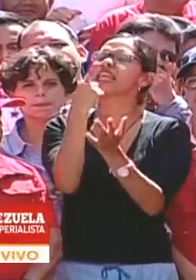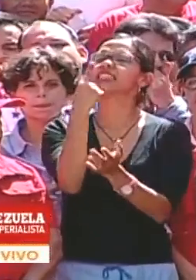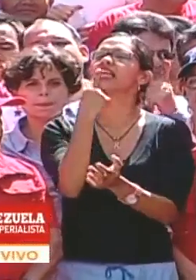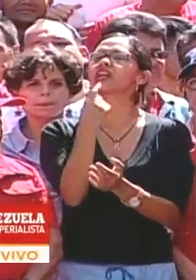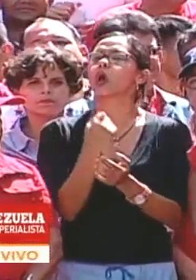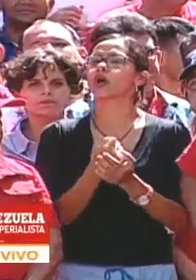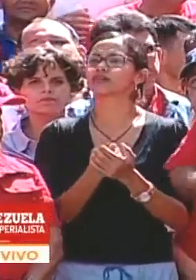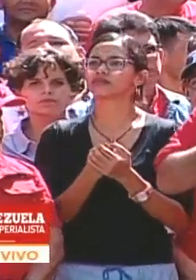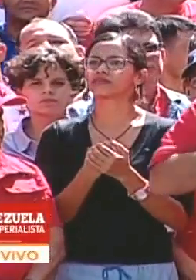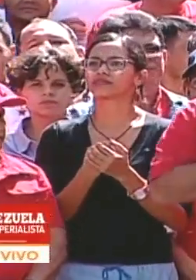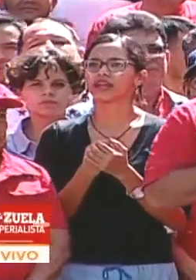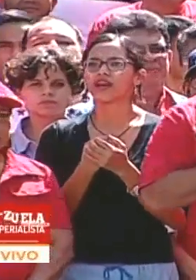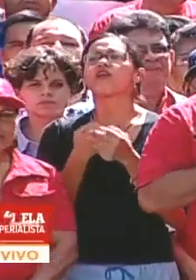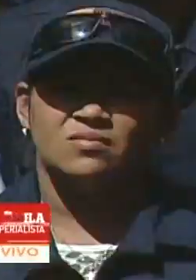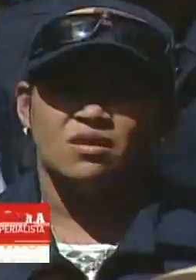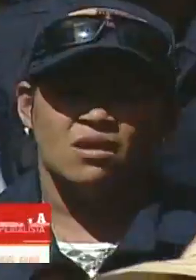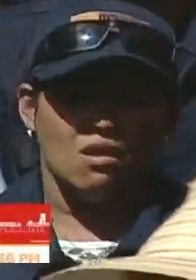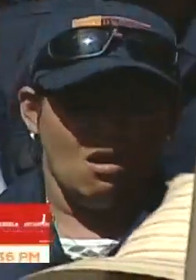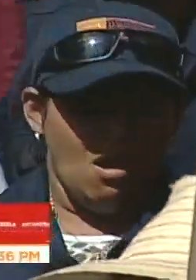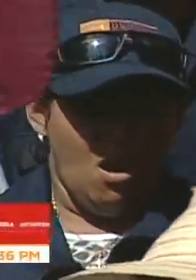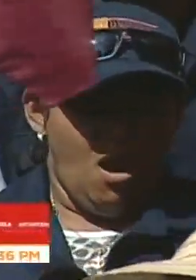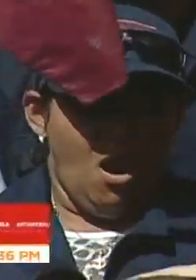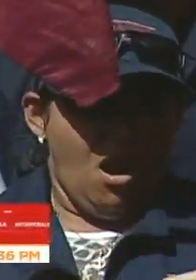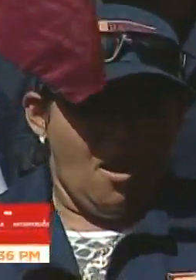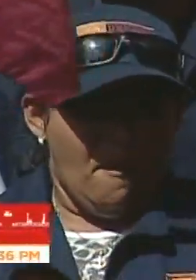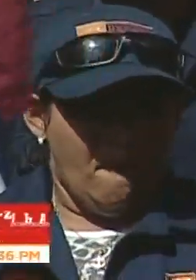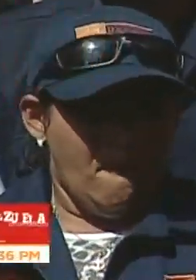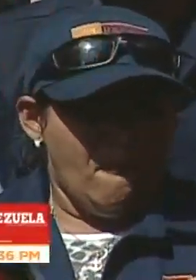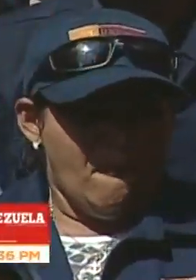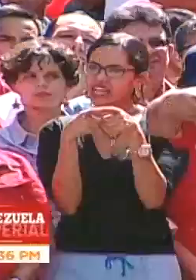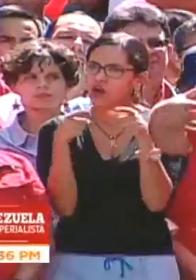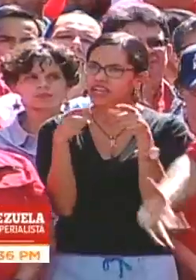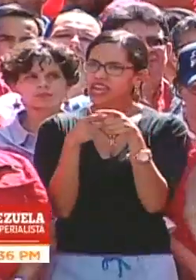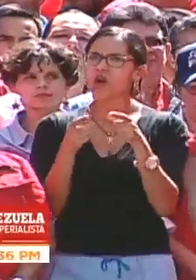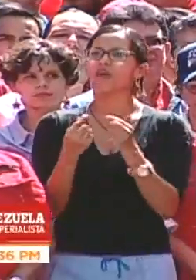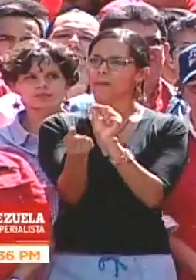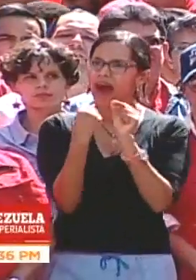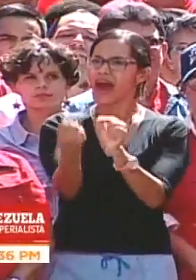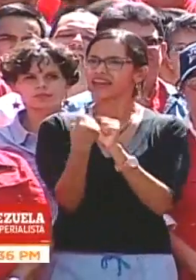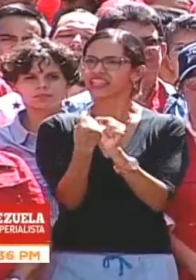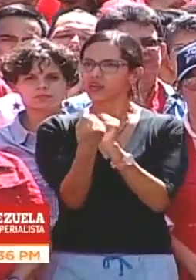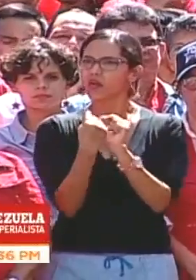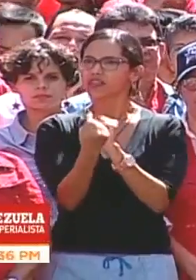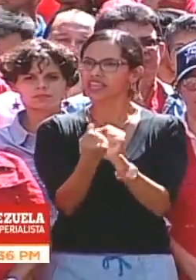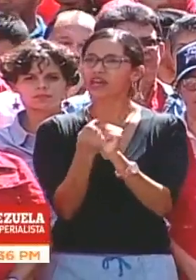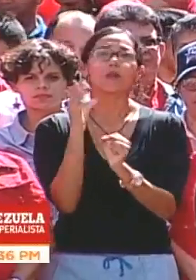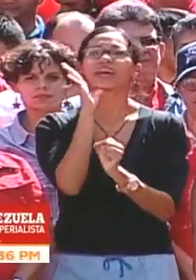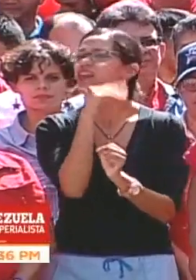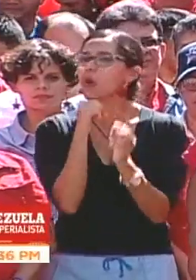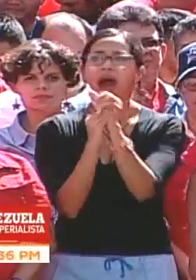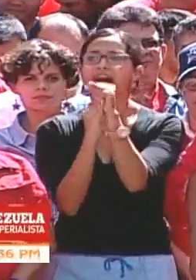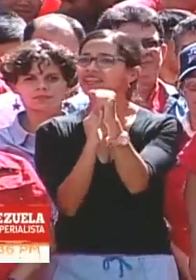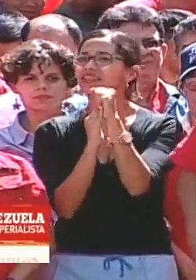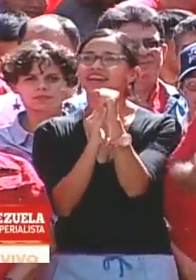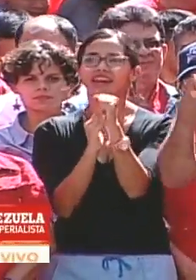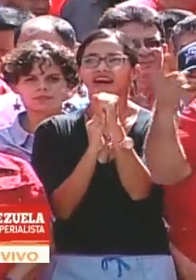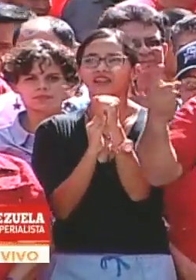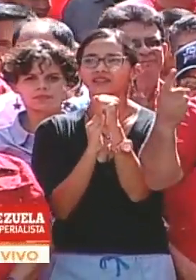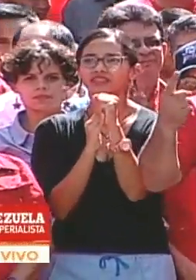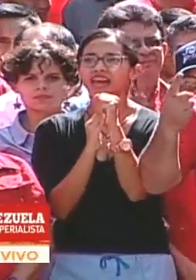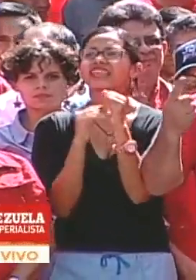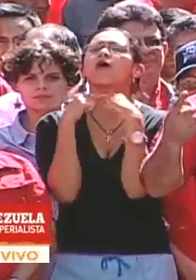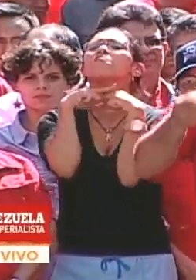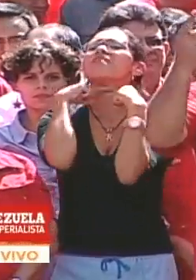decirlo. Vamos a revisarnos, vamos a reunirnos y vamos a discutir. Porque no hay liderazgo.